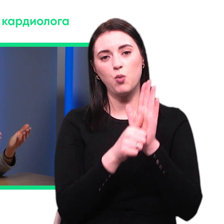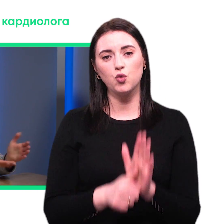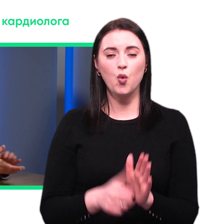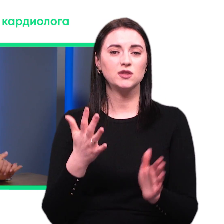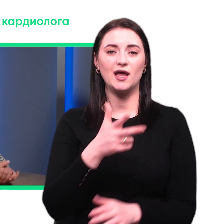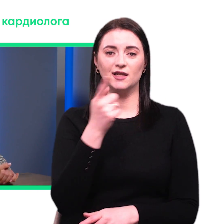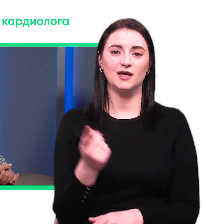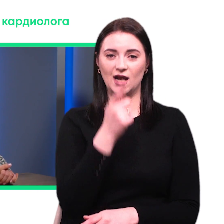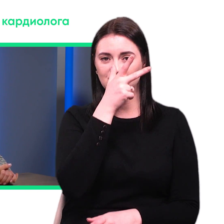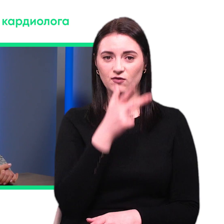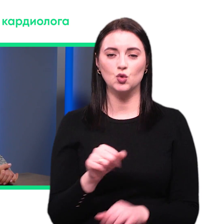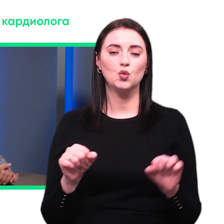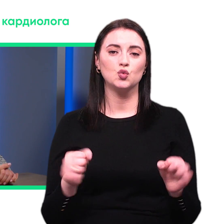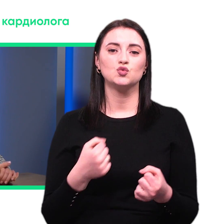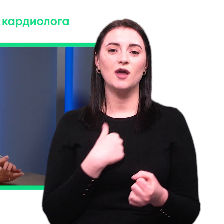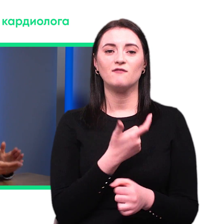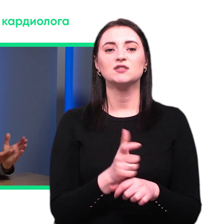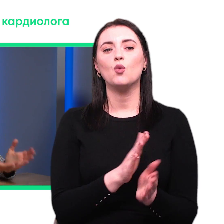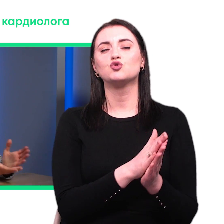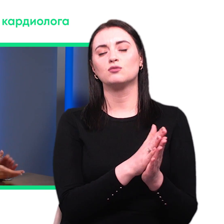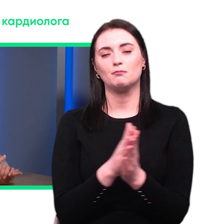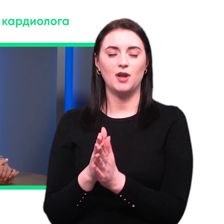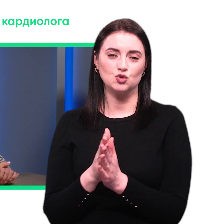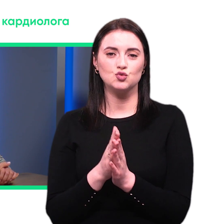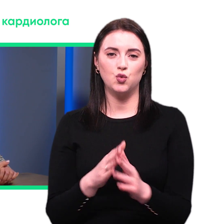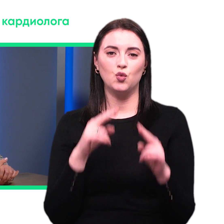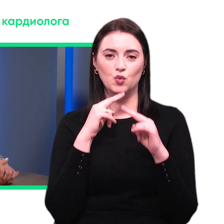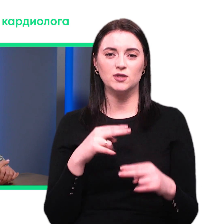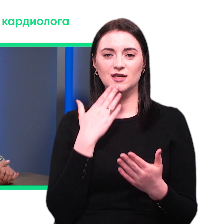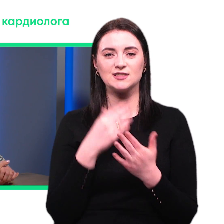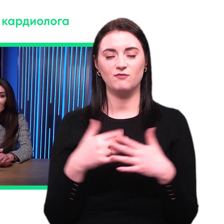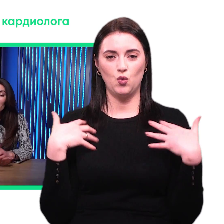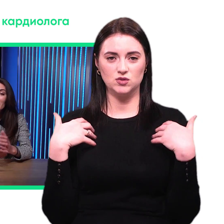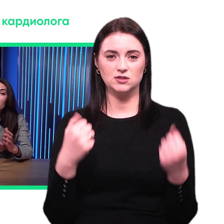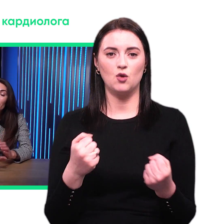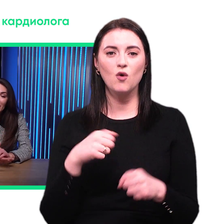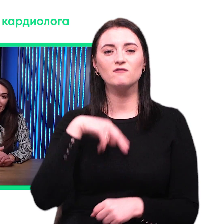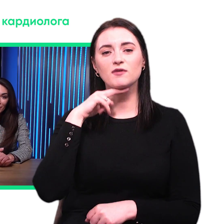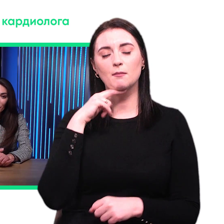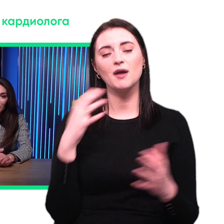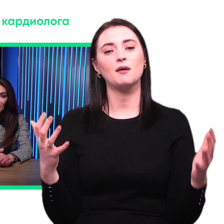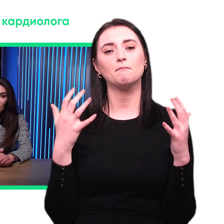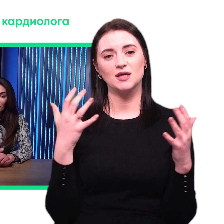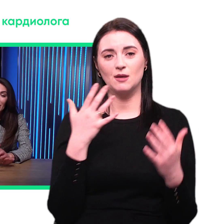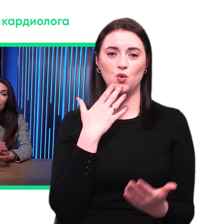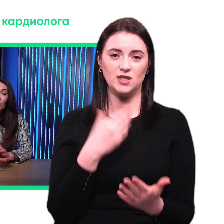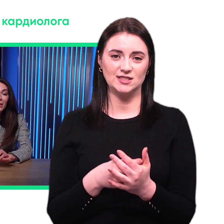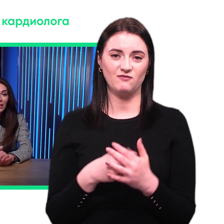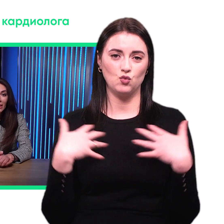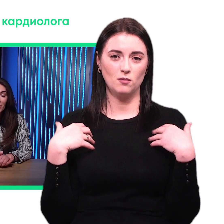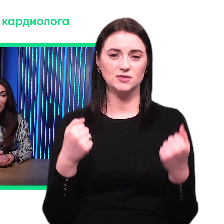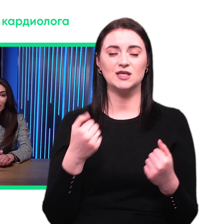3 месяца. Друзья, я вас очень прошу, уделите своему здоровью внимание. Позаботьтесь о своем здоровье, о